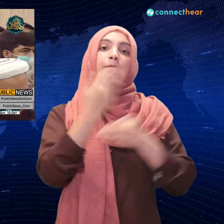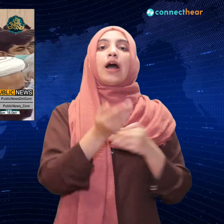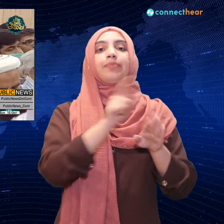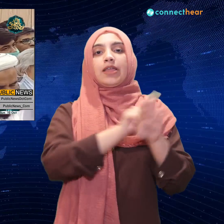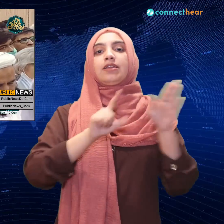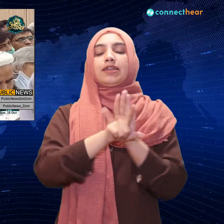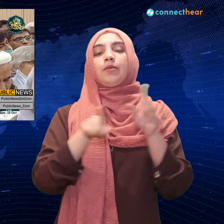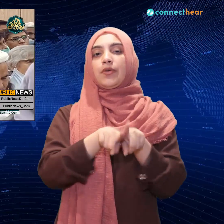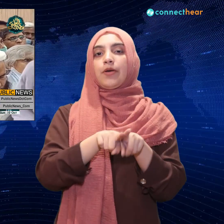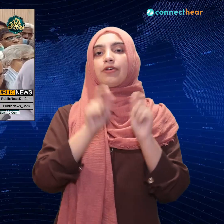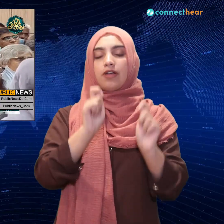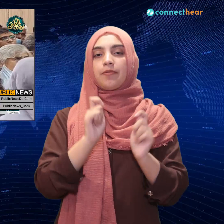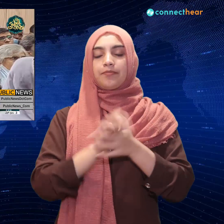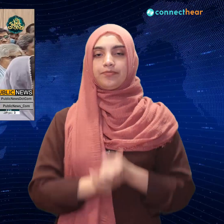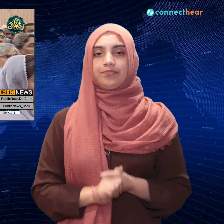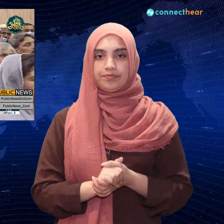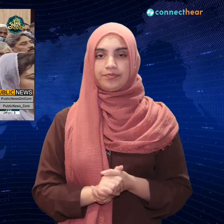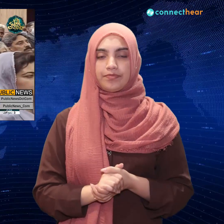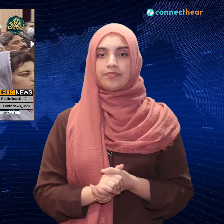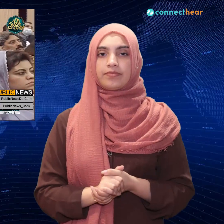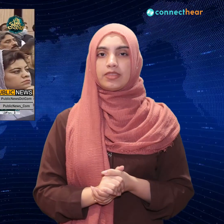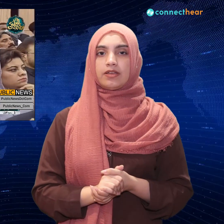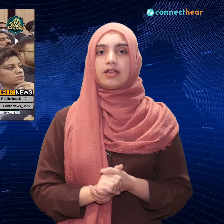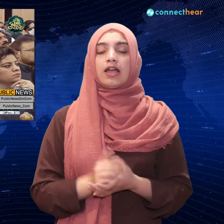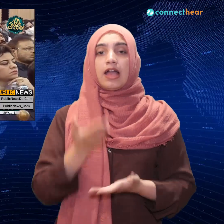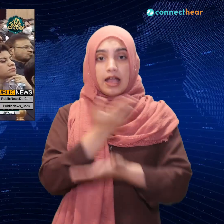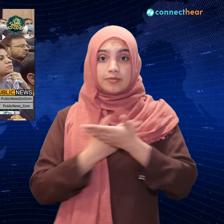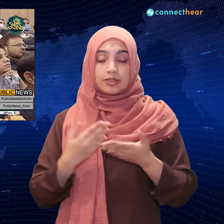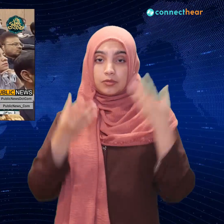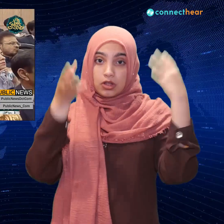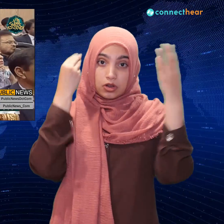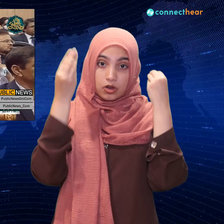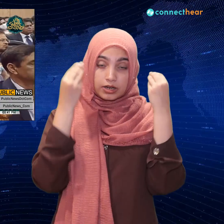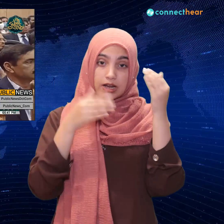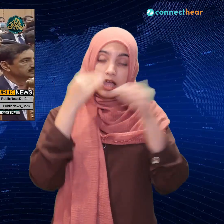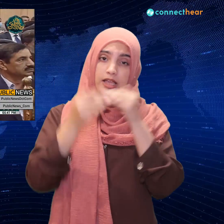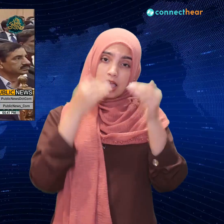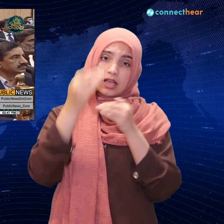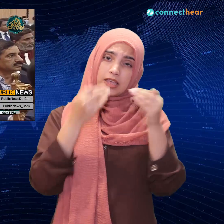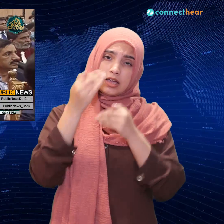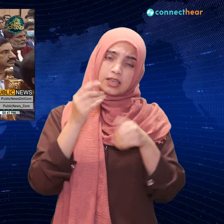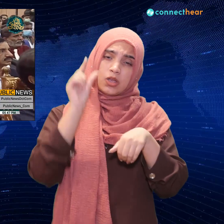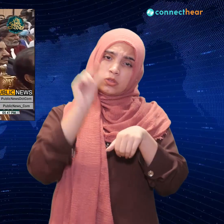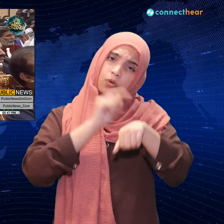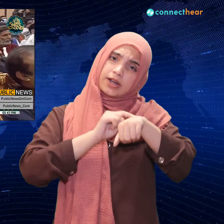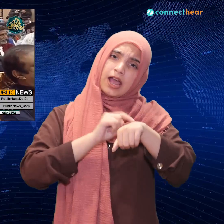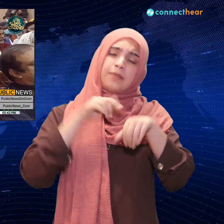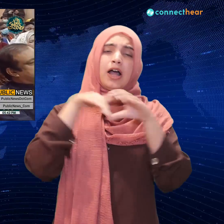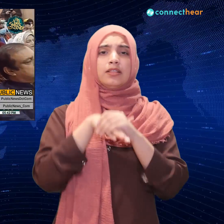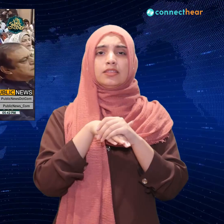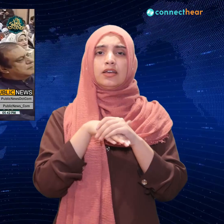کہ صرف آپ 623 کے بعد وہ اسٹڈی کریں، تو اتنے تھوڑے وقت میں کبھی اتنے بڑے لیڈر نہیں آئے.